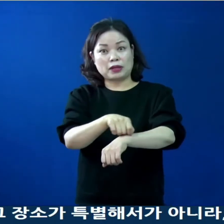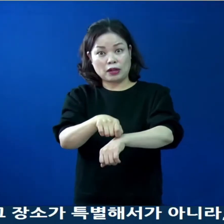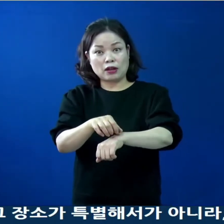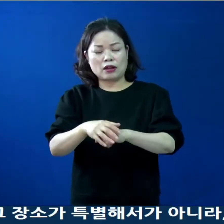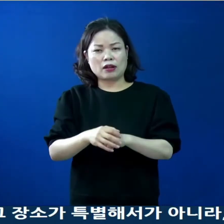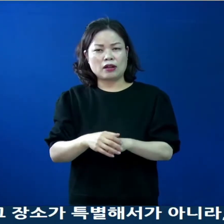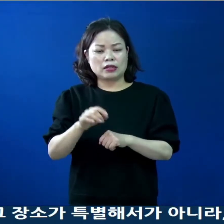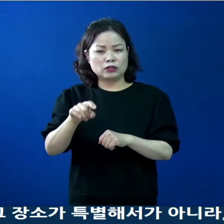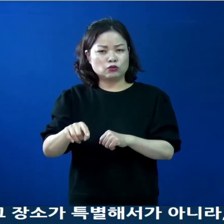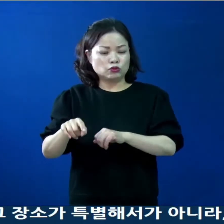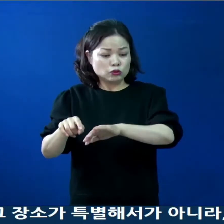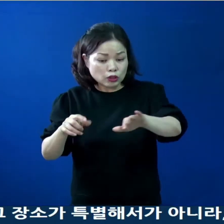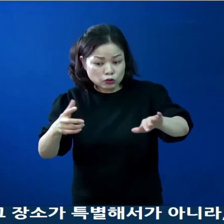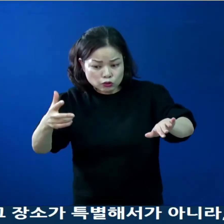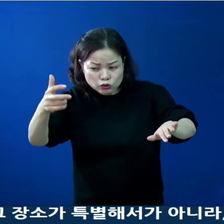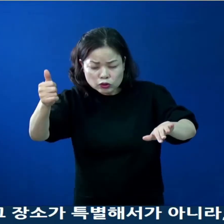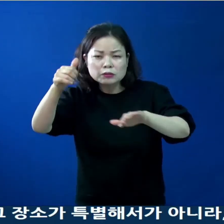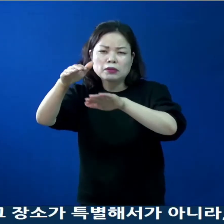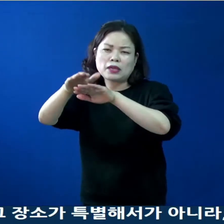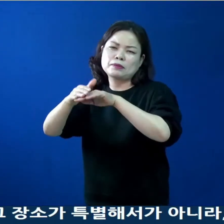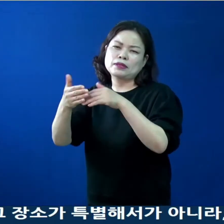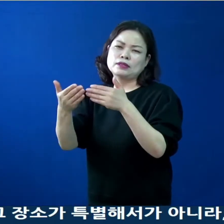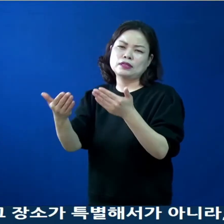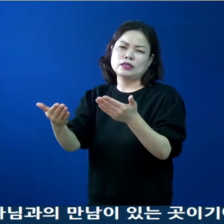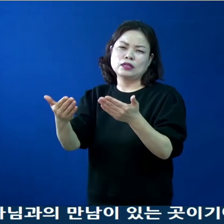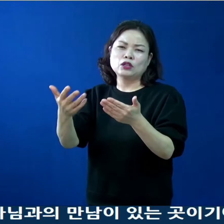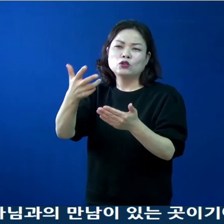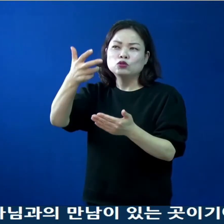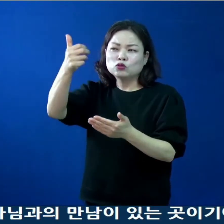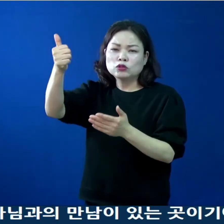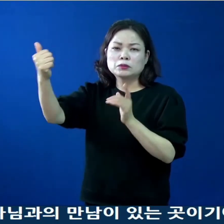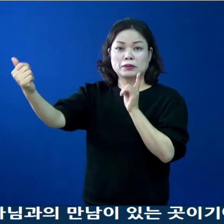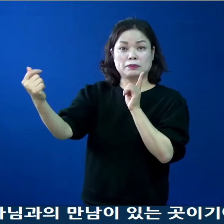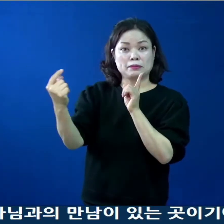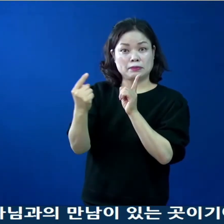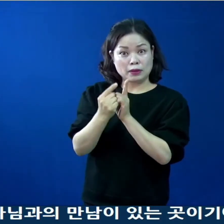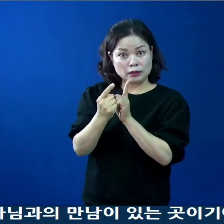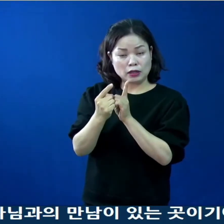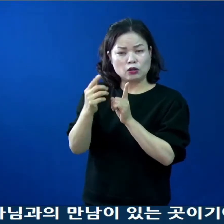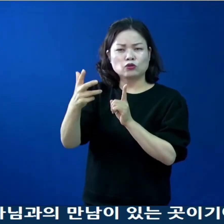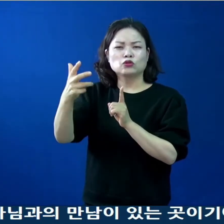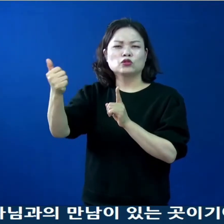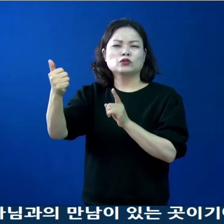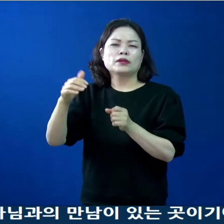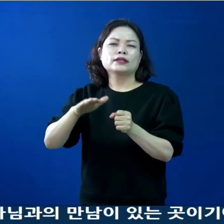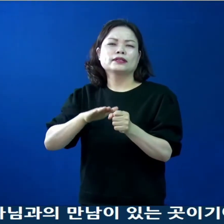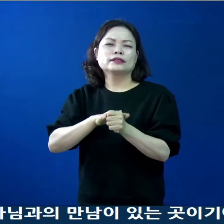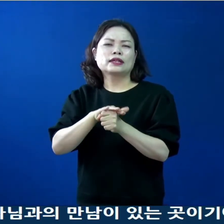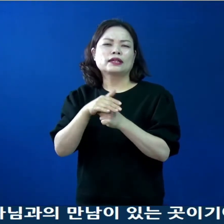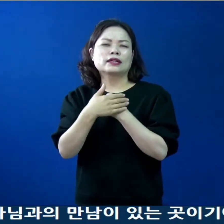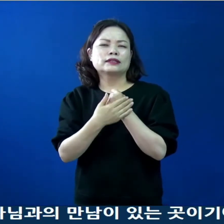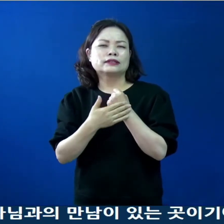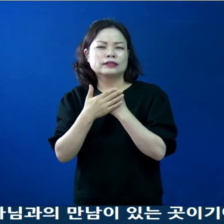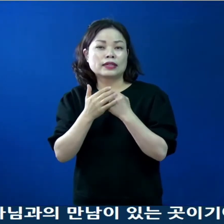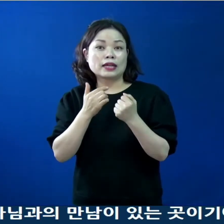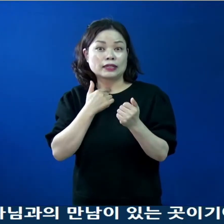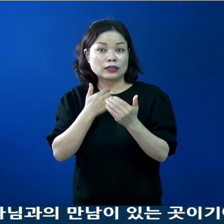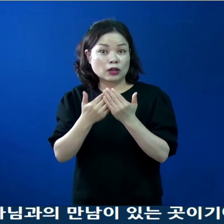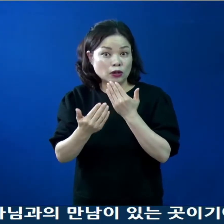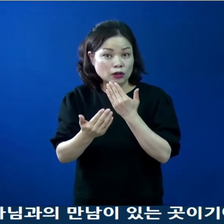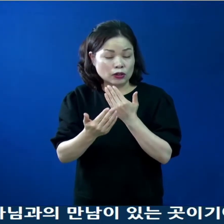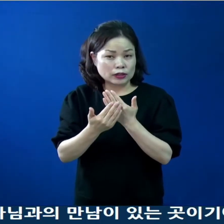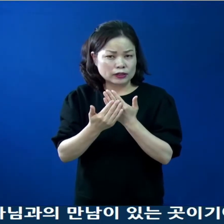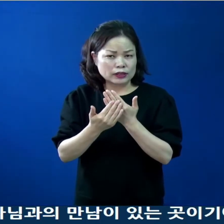바로 여기서 우리가 주님을 예배하고, 여기서 주님을 만나고, 여기서 주님의 사랑과 은혜를 경험하는 현장이